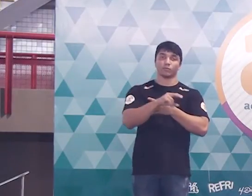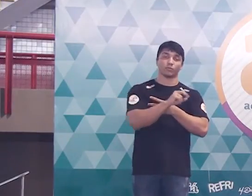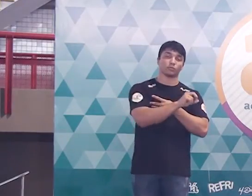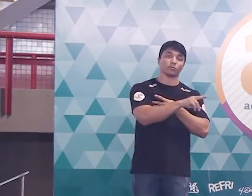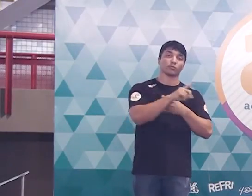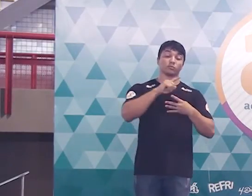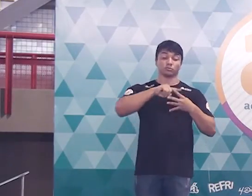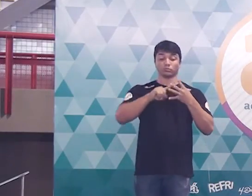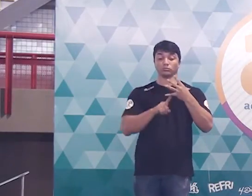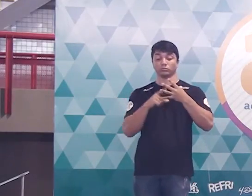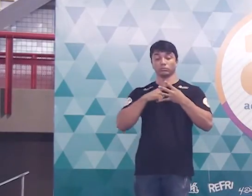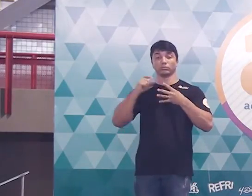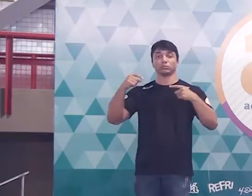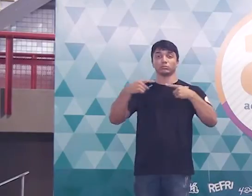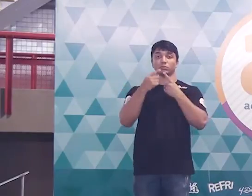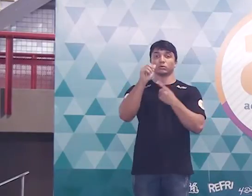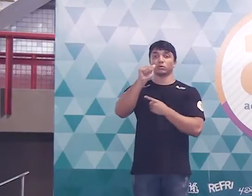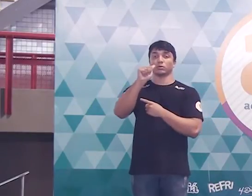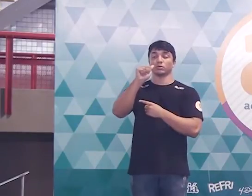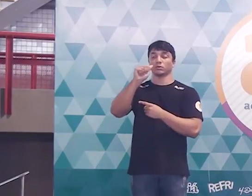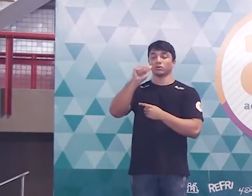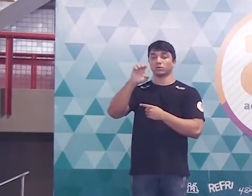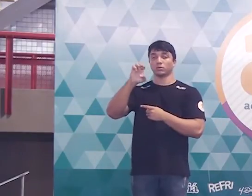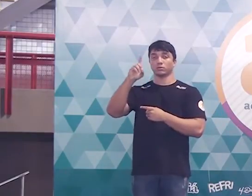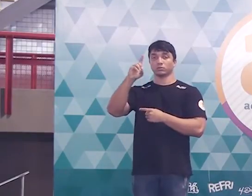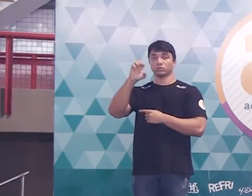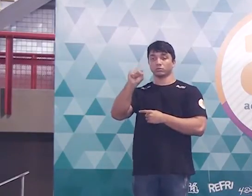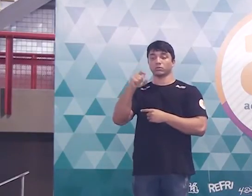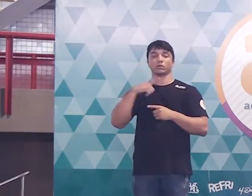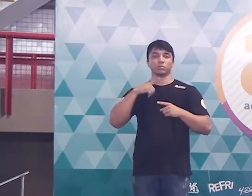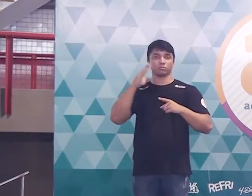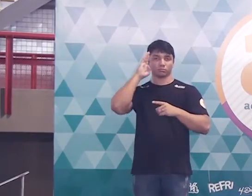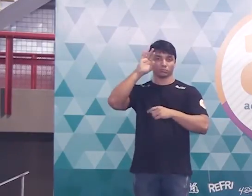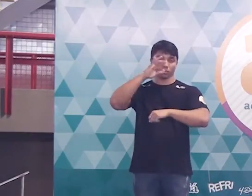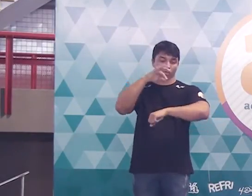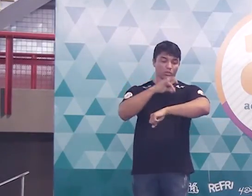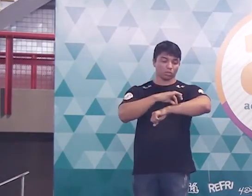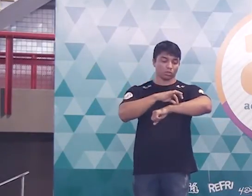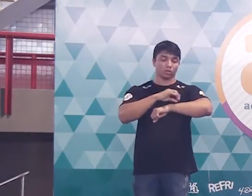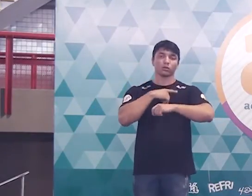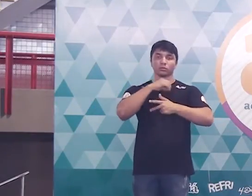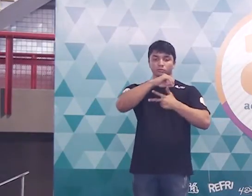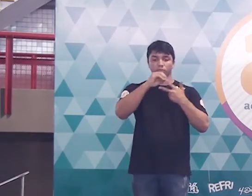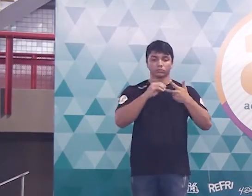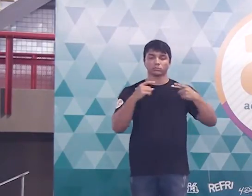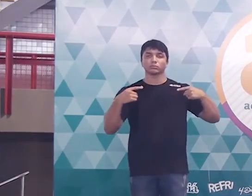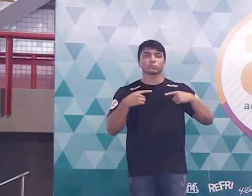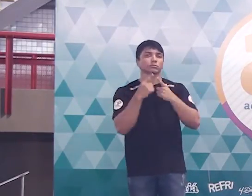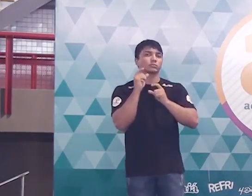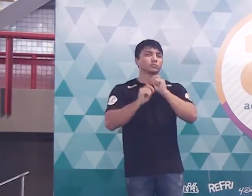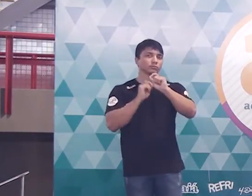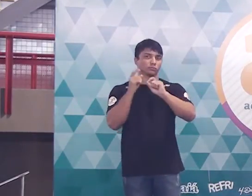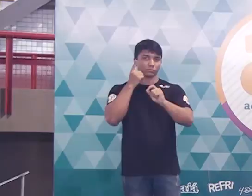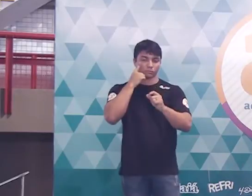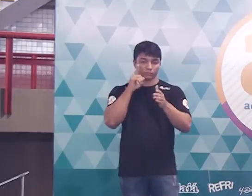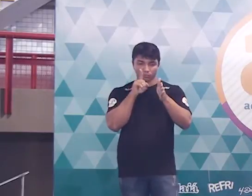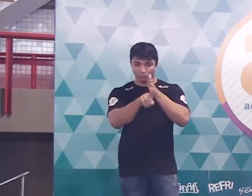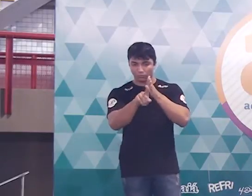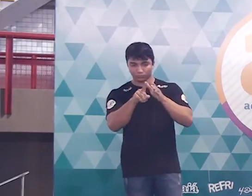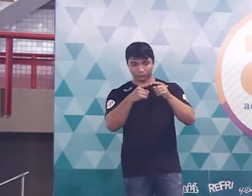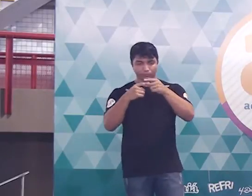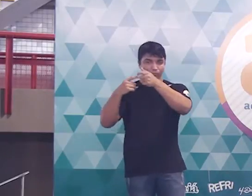Todas 4 têm o Aedes como o quê? Vetor. Aí o que o Enem gosta de fazer? Coloca a